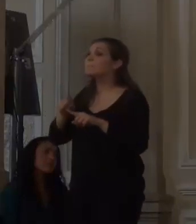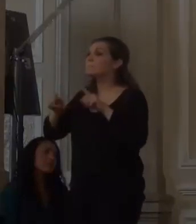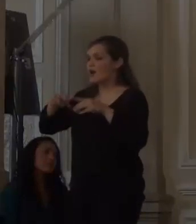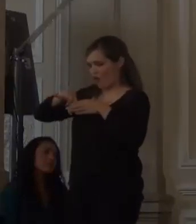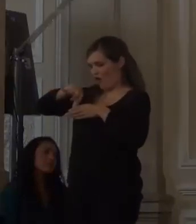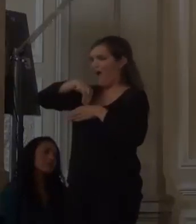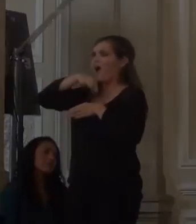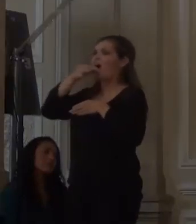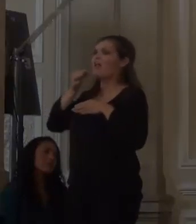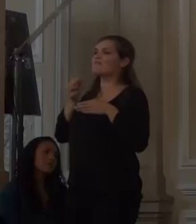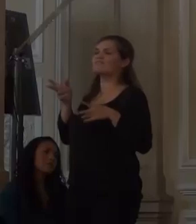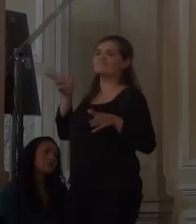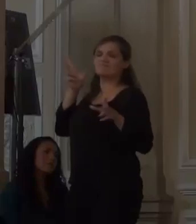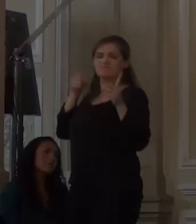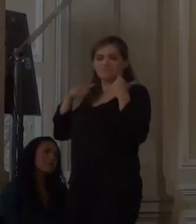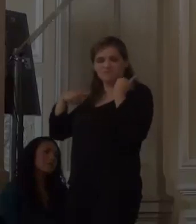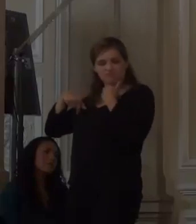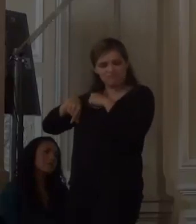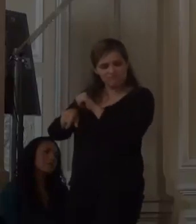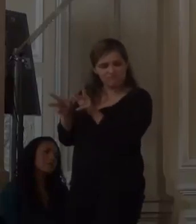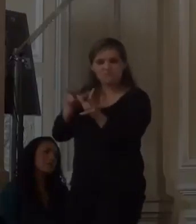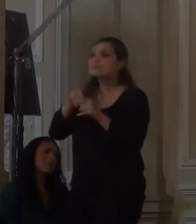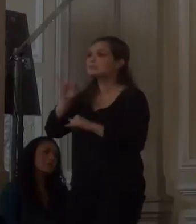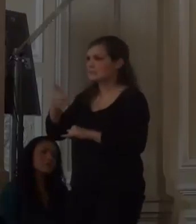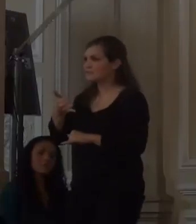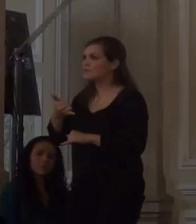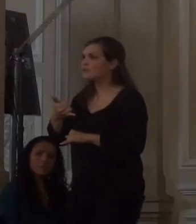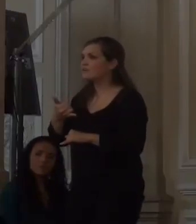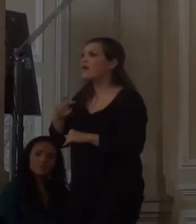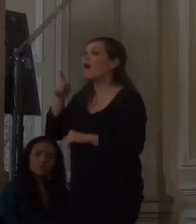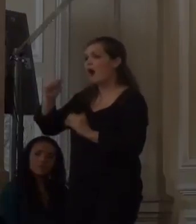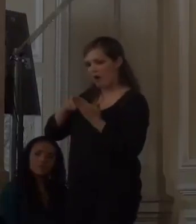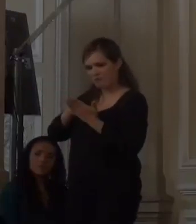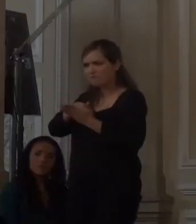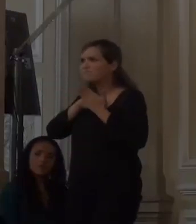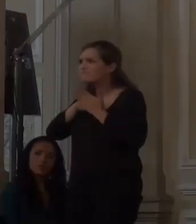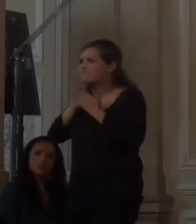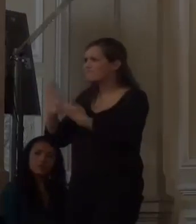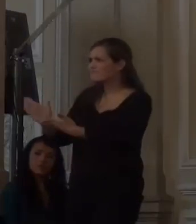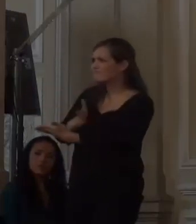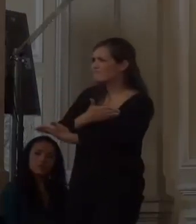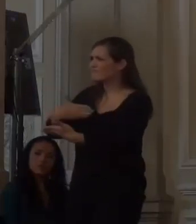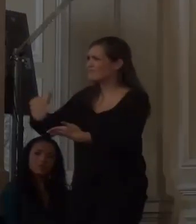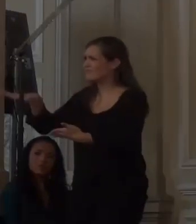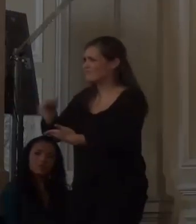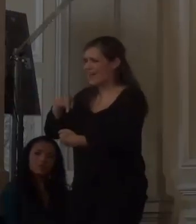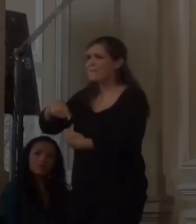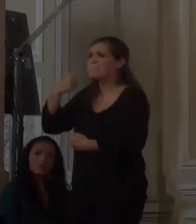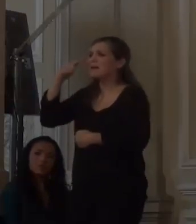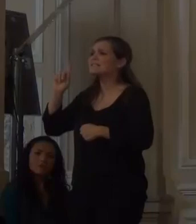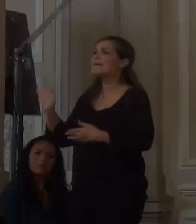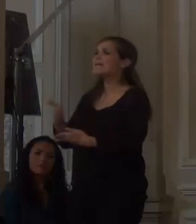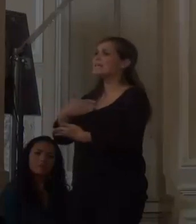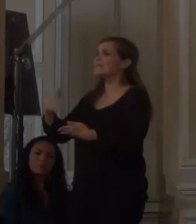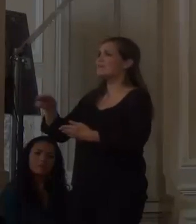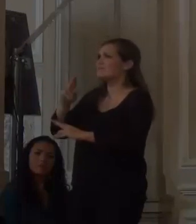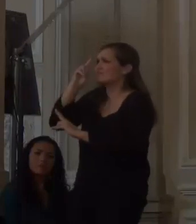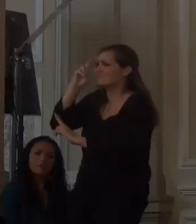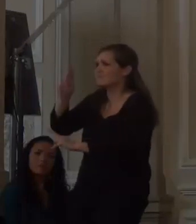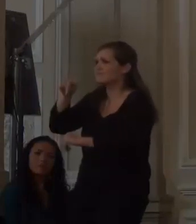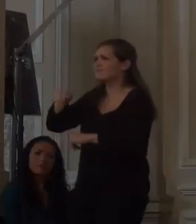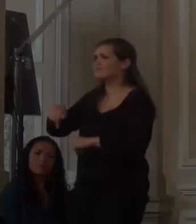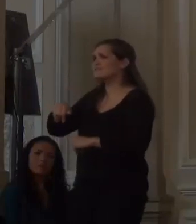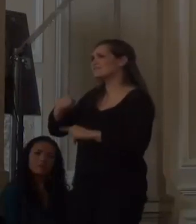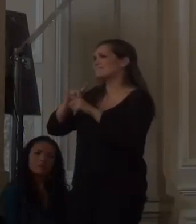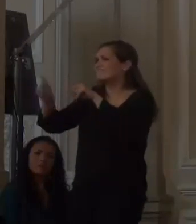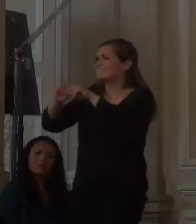alma. Y así lo ha demostrado con sus canciones, con esos verdaderos himnos, que son himnos, la diosa coronada,